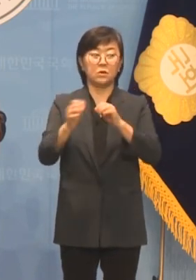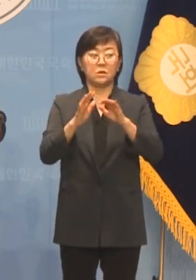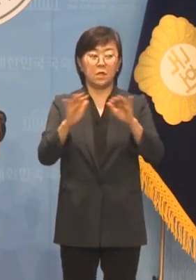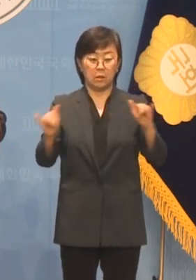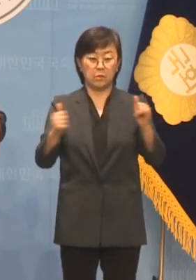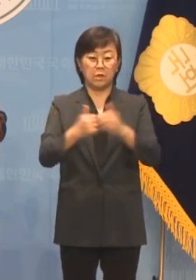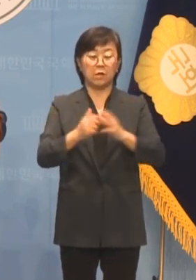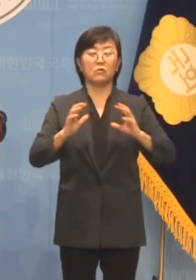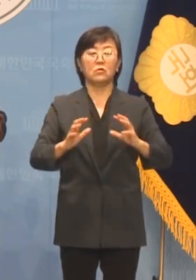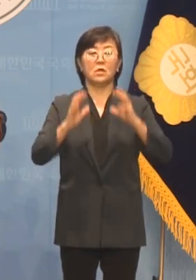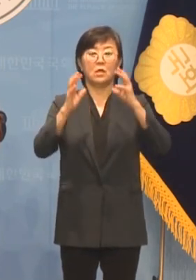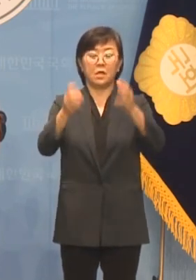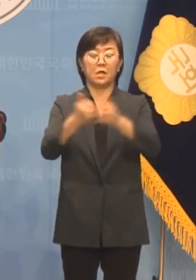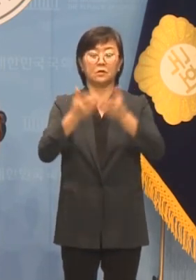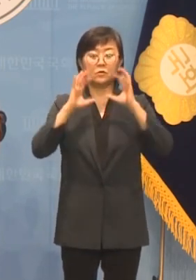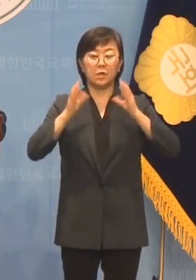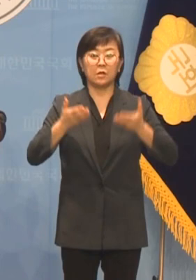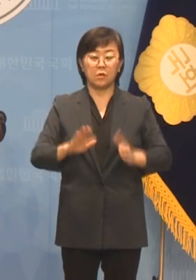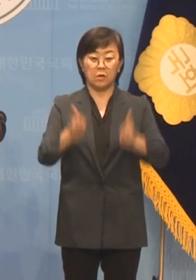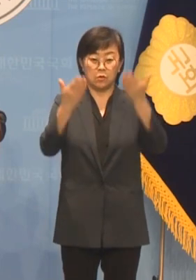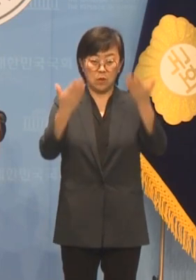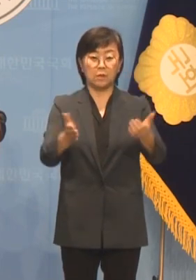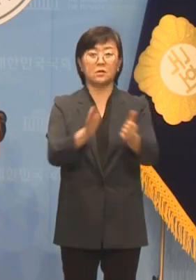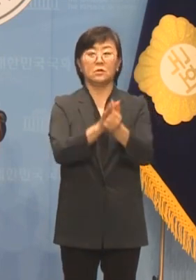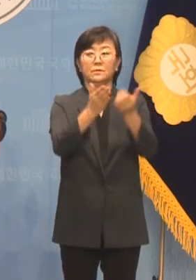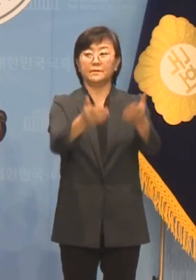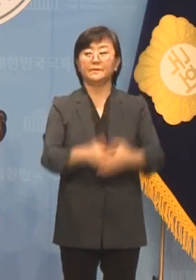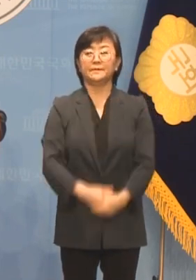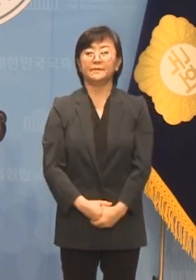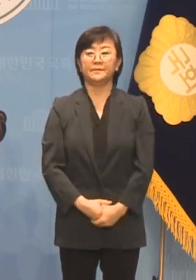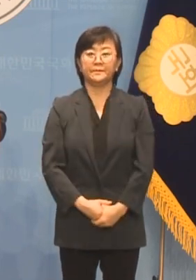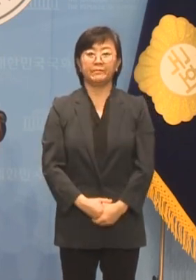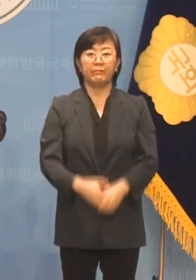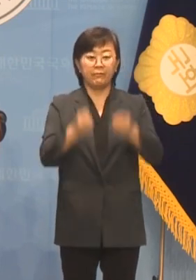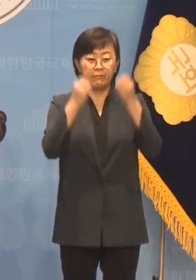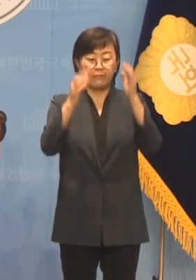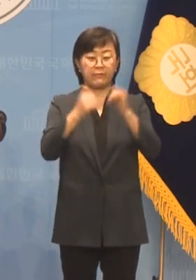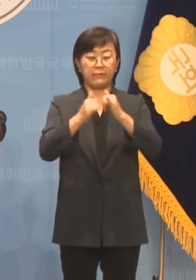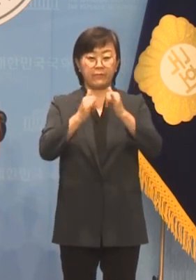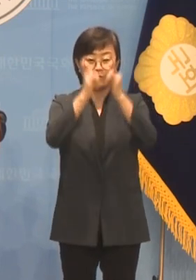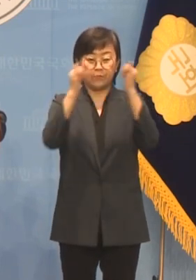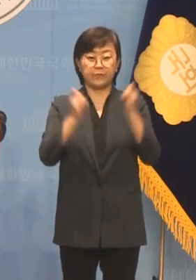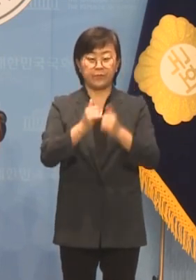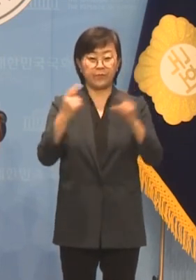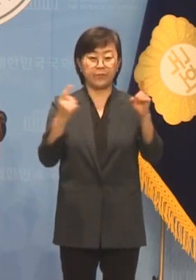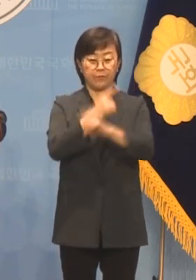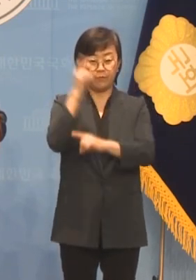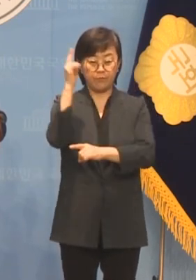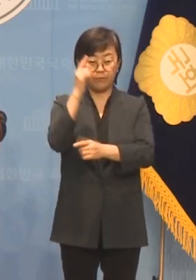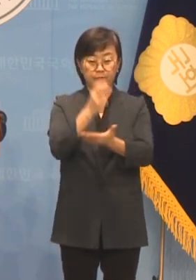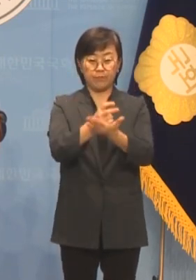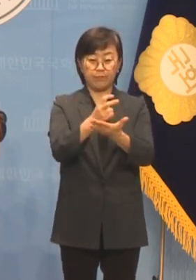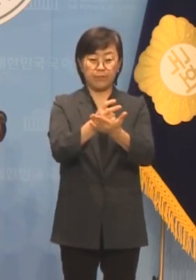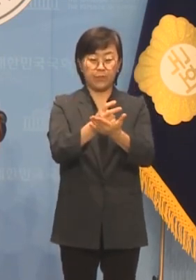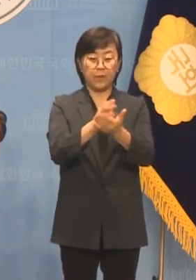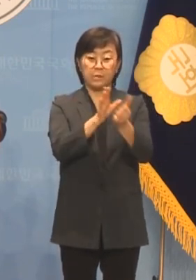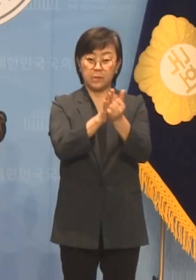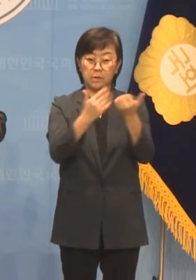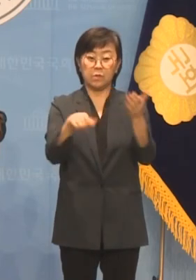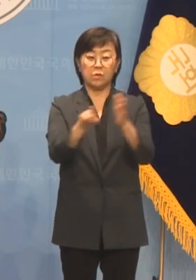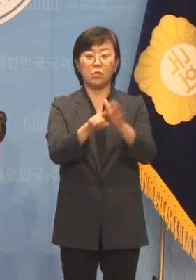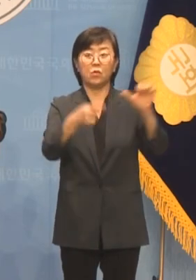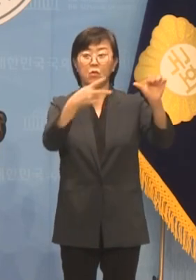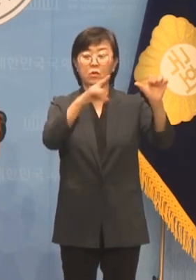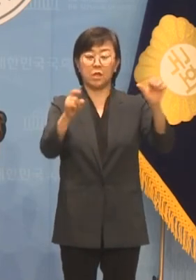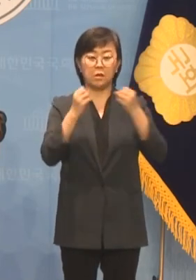사람들에게 국가가 출산휴가를 지원하겠습니다. 새로운 사회계약을 뒷받침하기 위해 우리는 다음과 같은